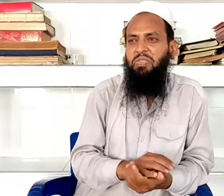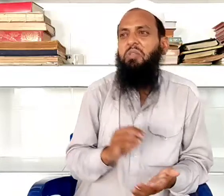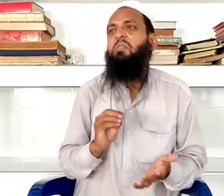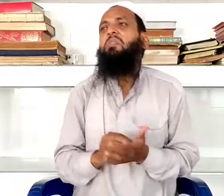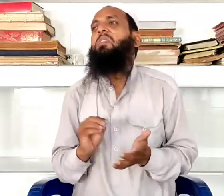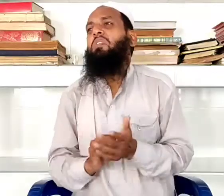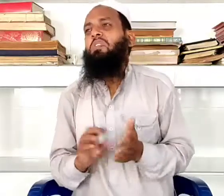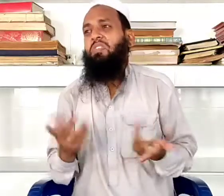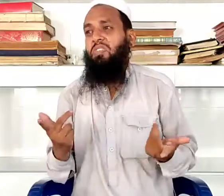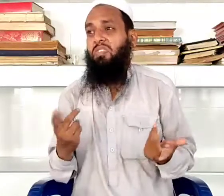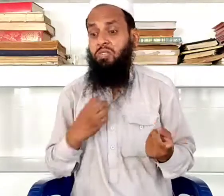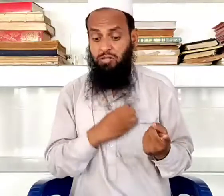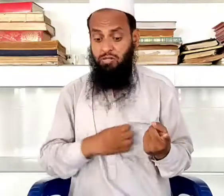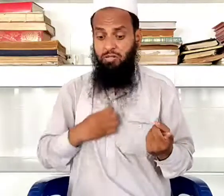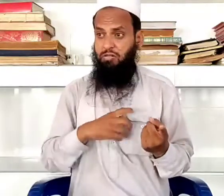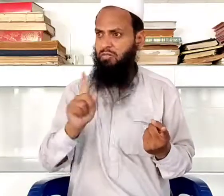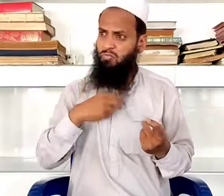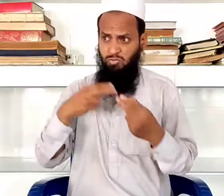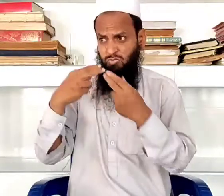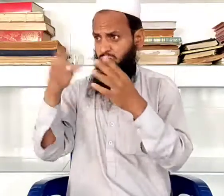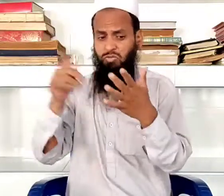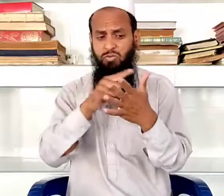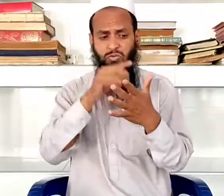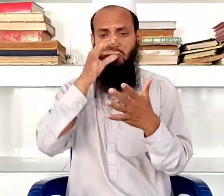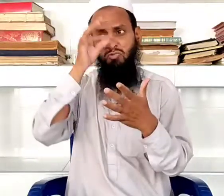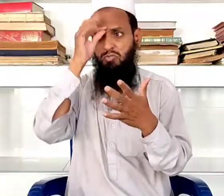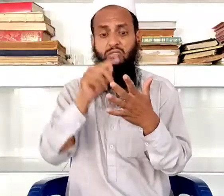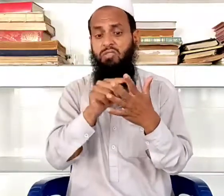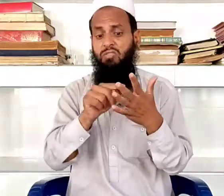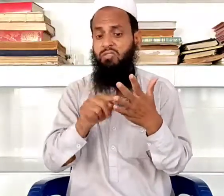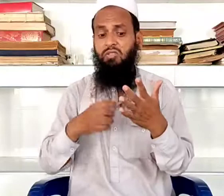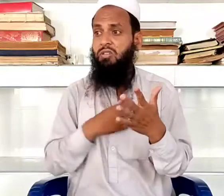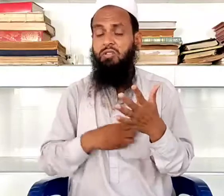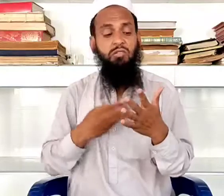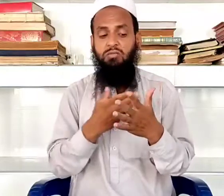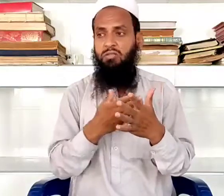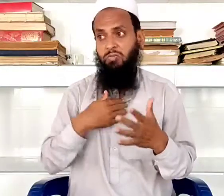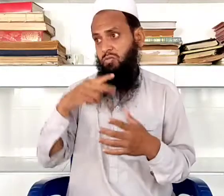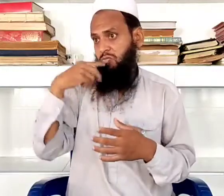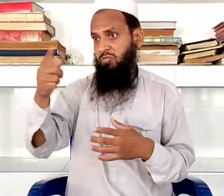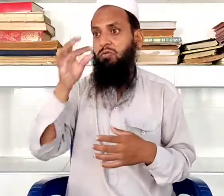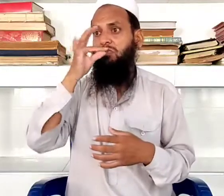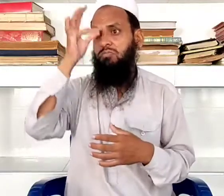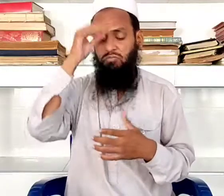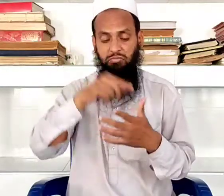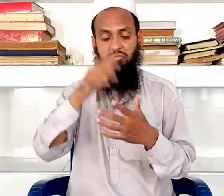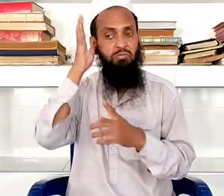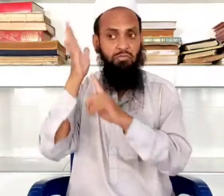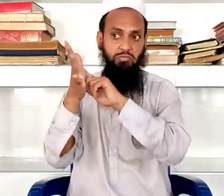عداوت رکھے گا تیرے نال بغض رکھے گا اور جیرا تیرے بدا دے رہے گا اور نا نبی صلی اللہ علیہ وسلم نے بیان فرمایا کہ وہ لوگ